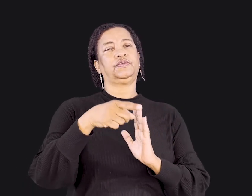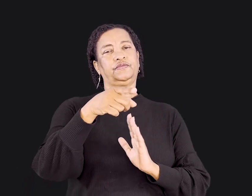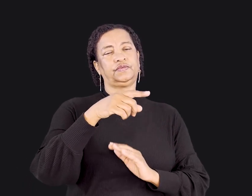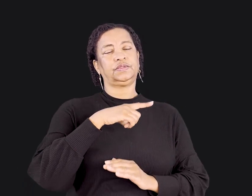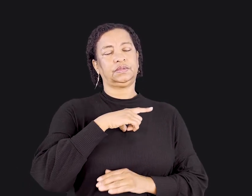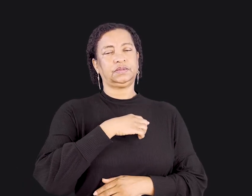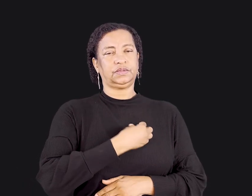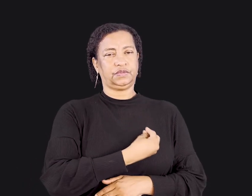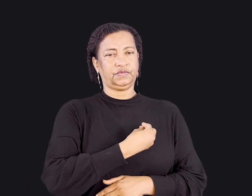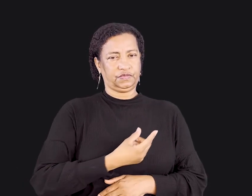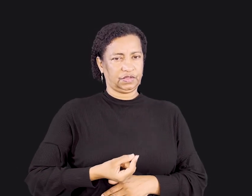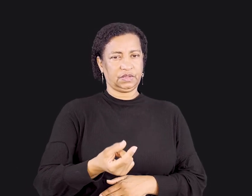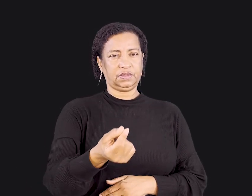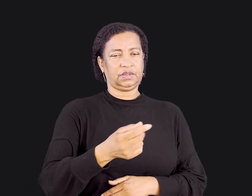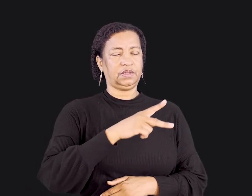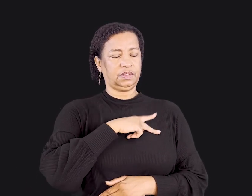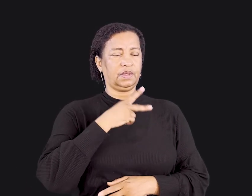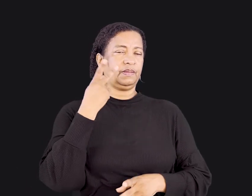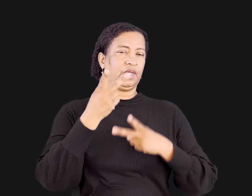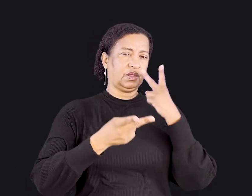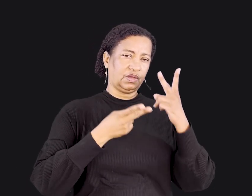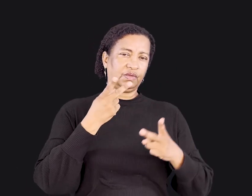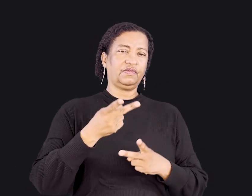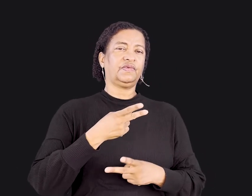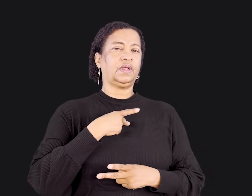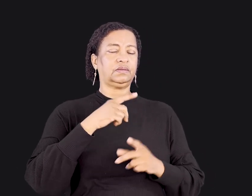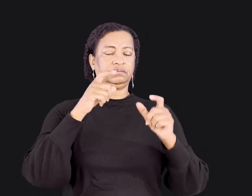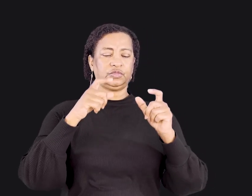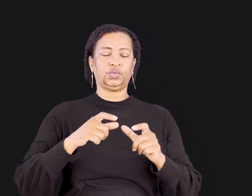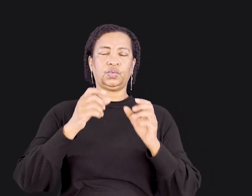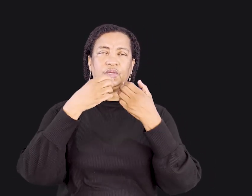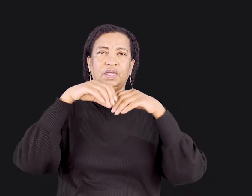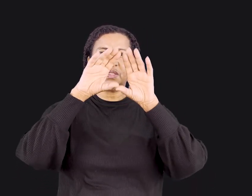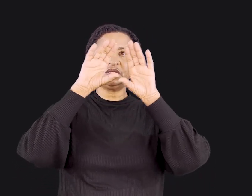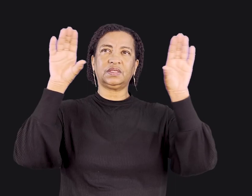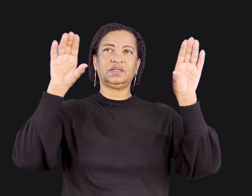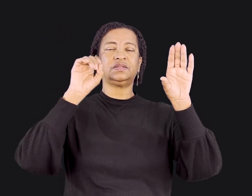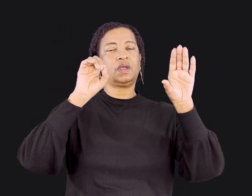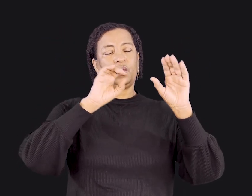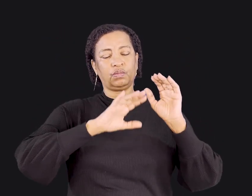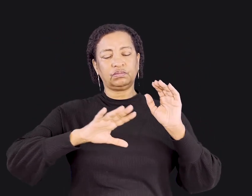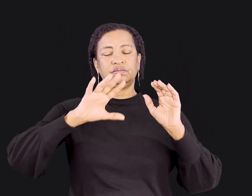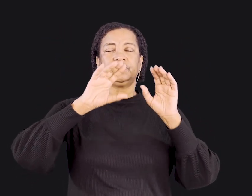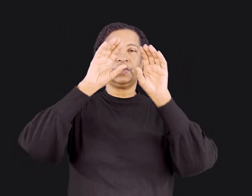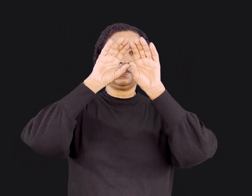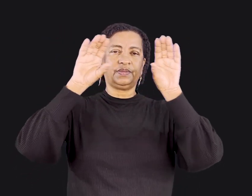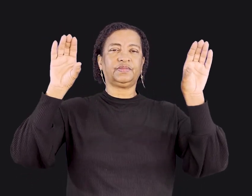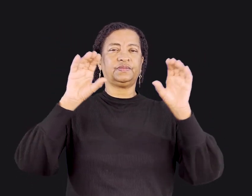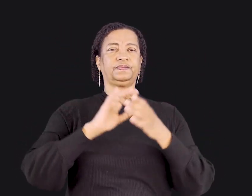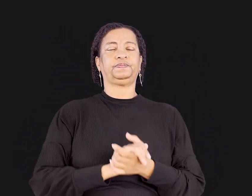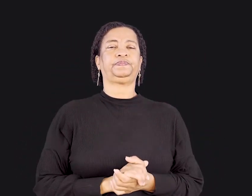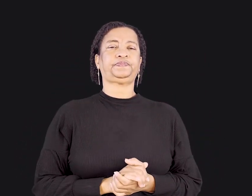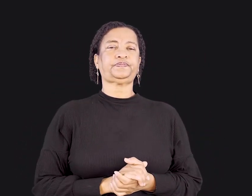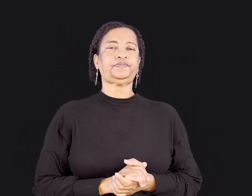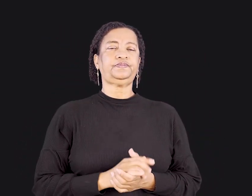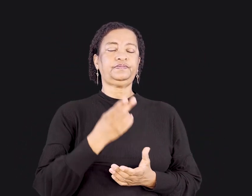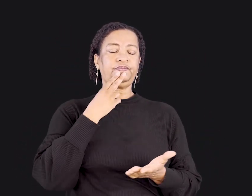E é assim que Paulo se refere a viver nos lugares celestiais ou na dimensão celestial. Como em todas as cartas de Paulo, nesta